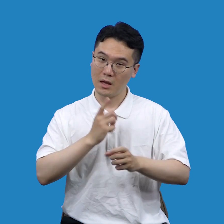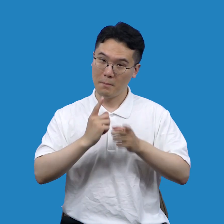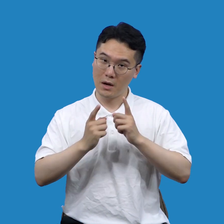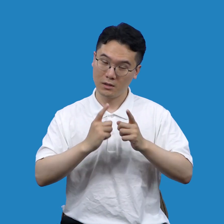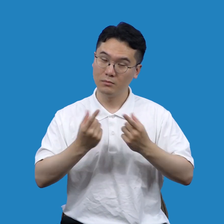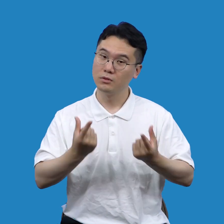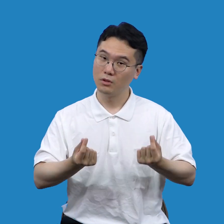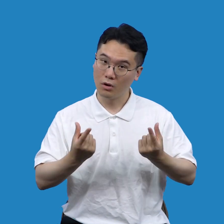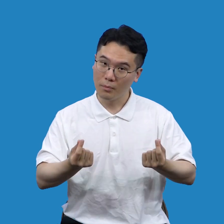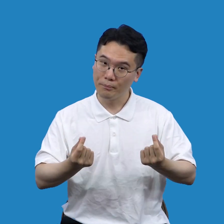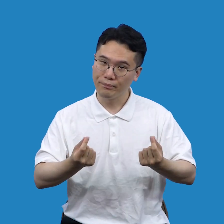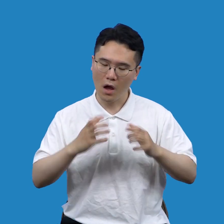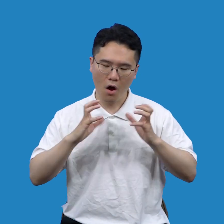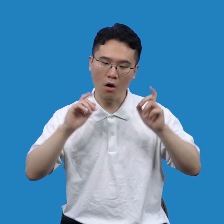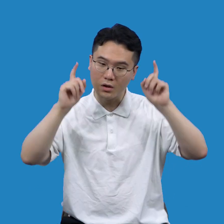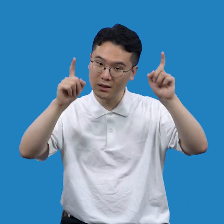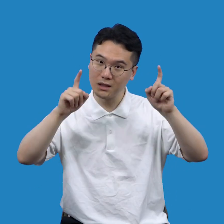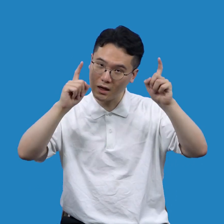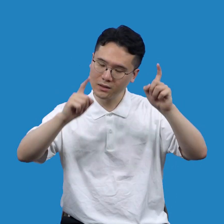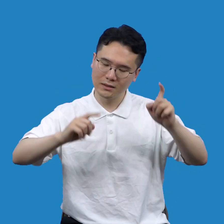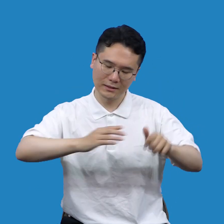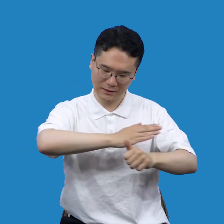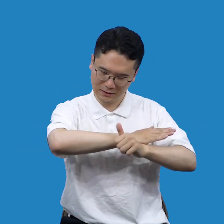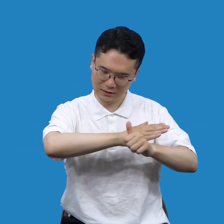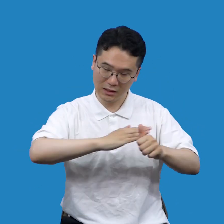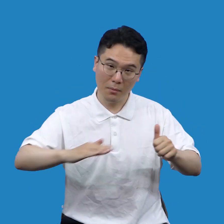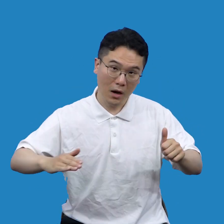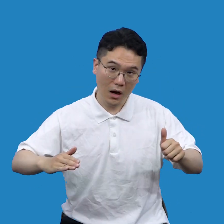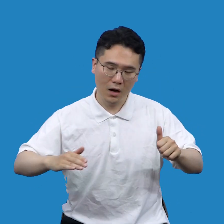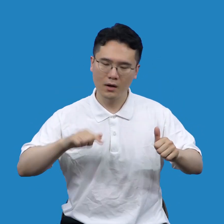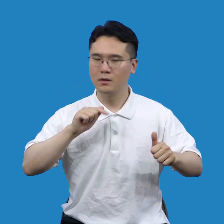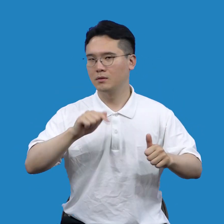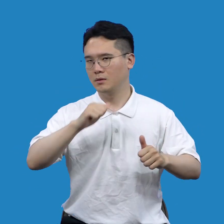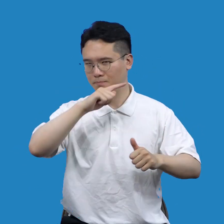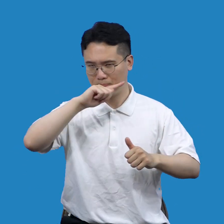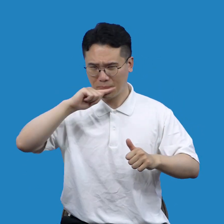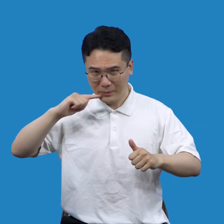양을 잡아 그 피를